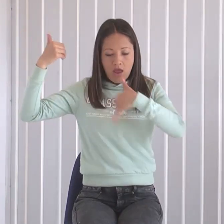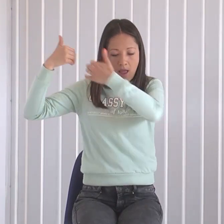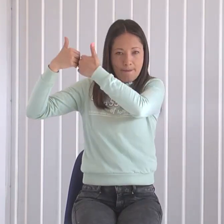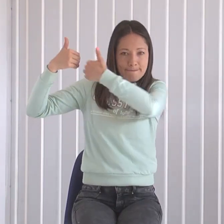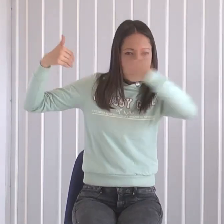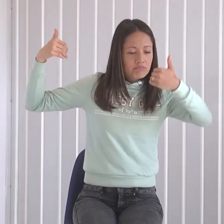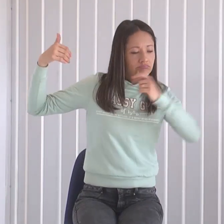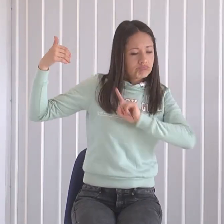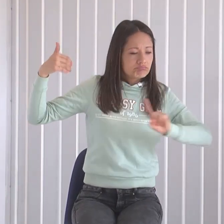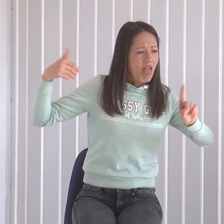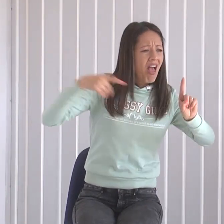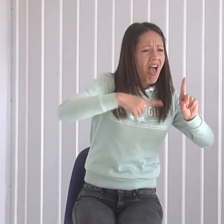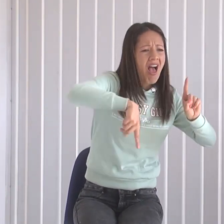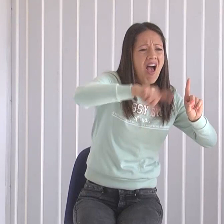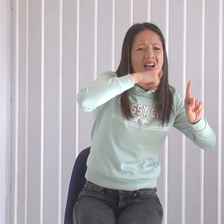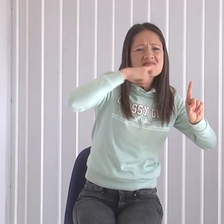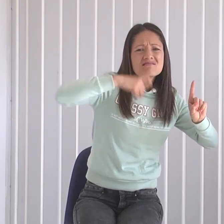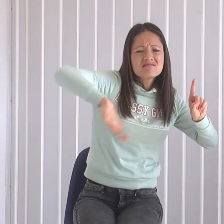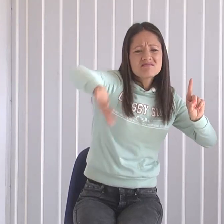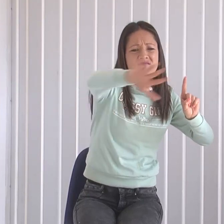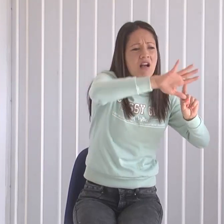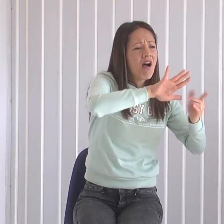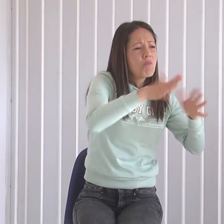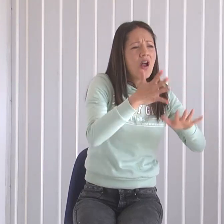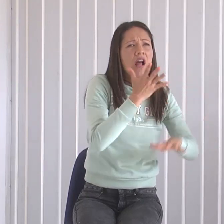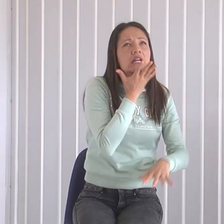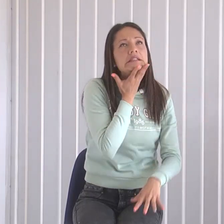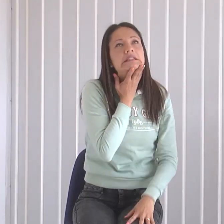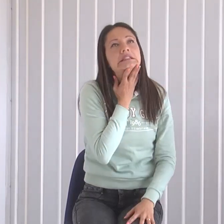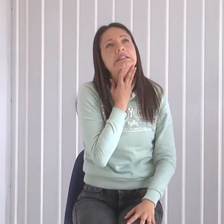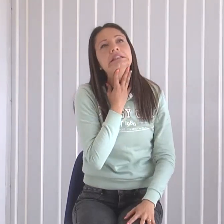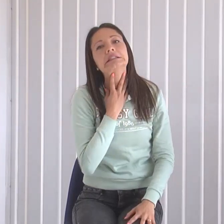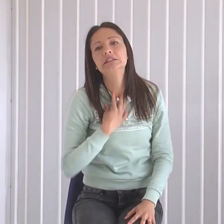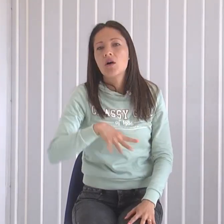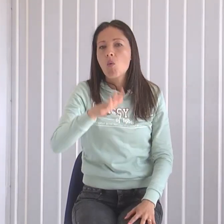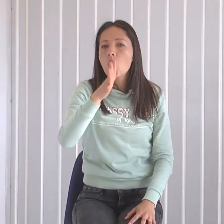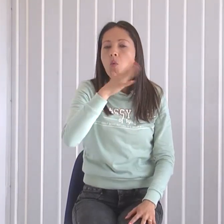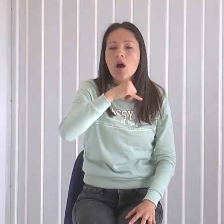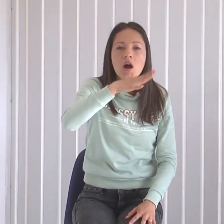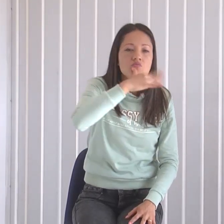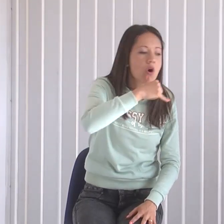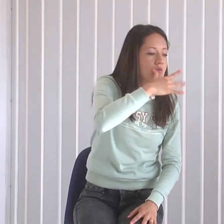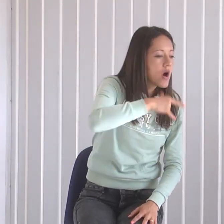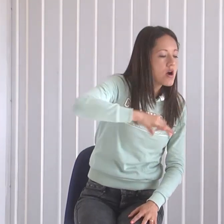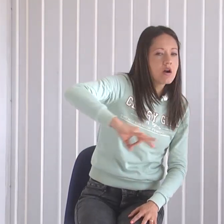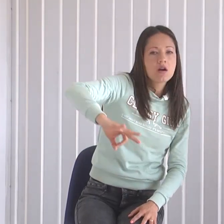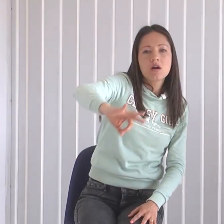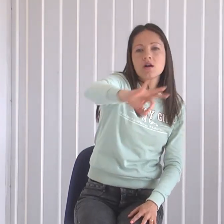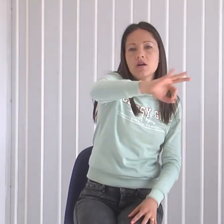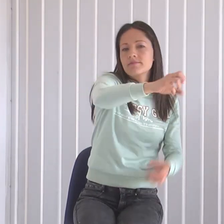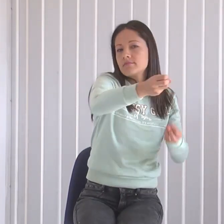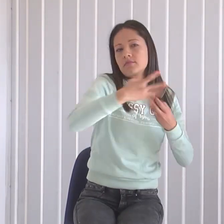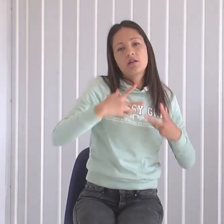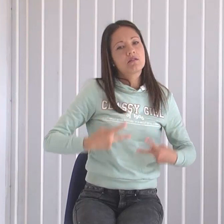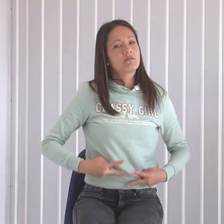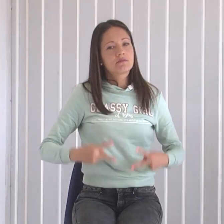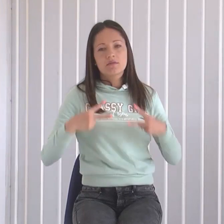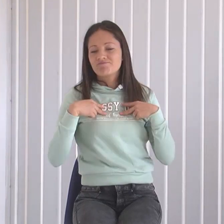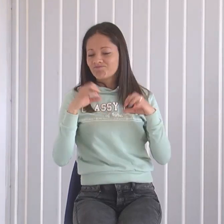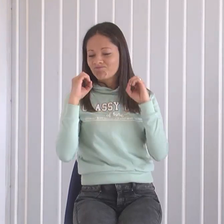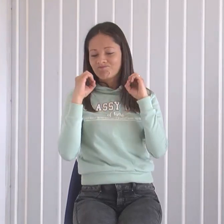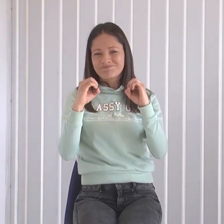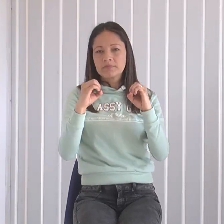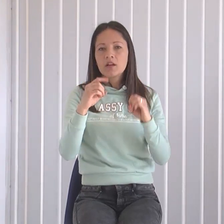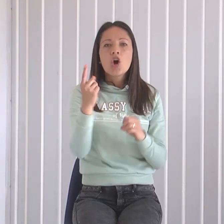cual moriremos de sed. Moriremos de sed. Y no habrá nada que nos pueda dar vida. Porque